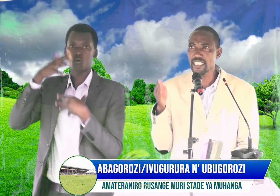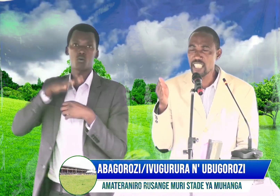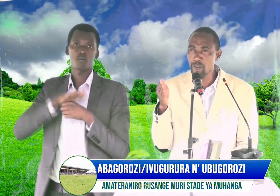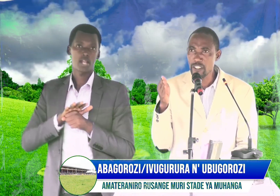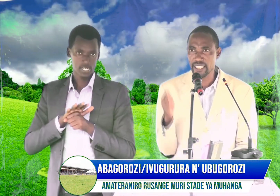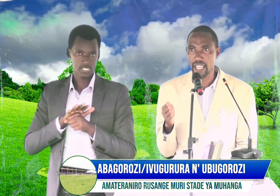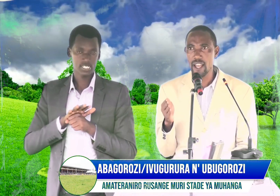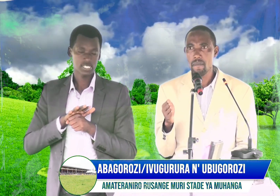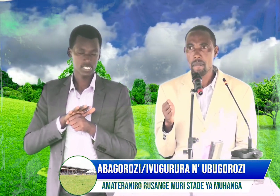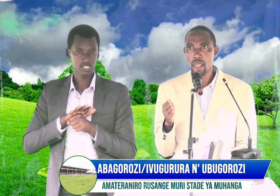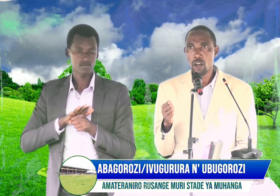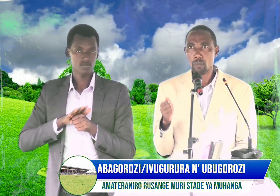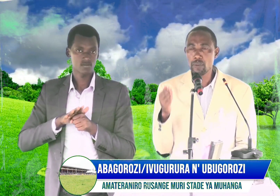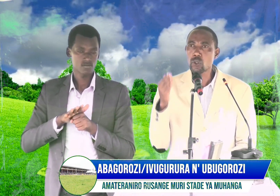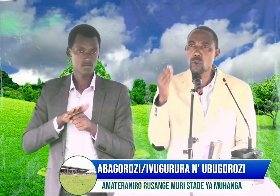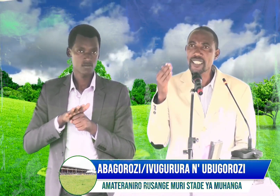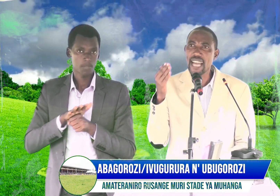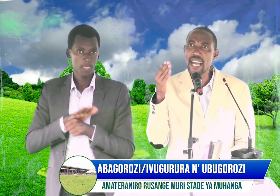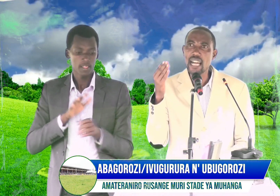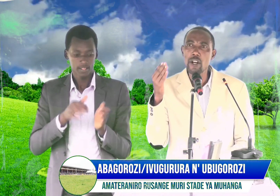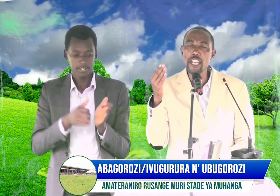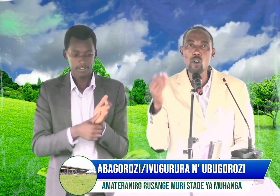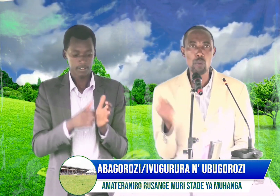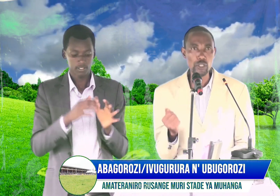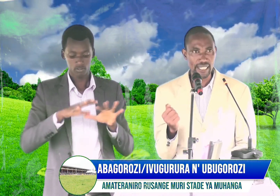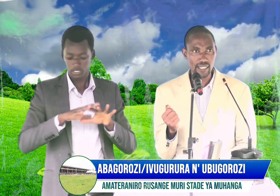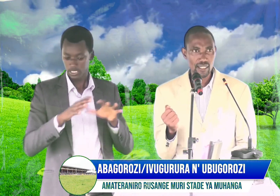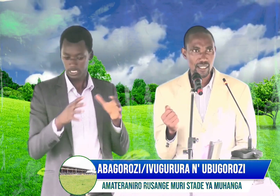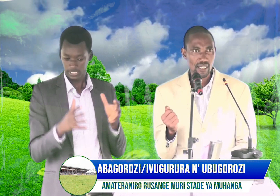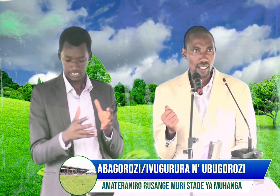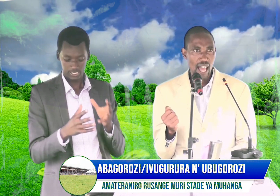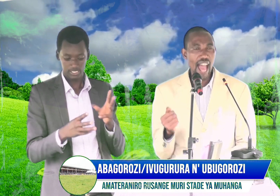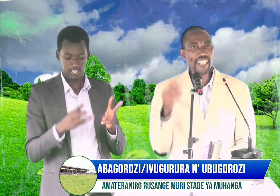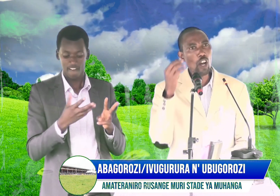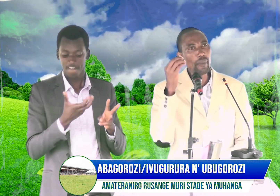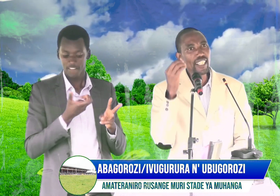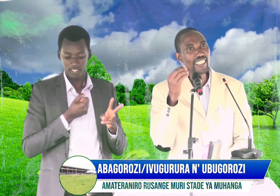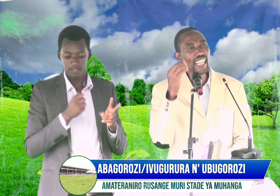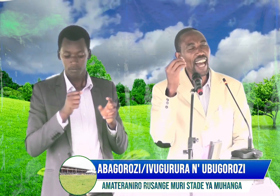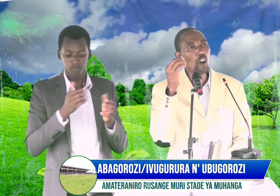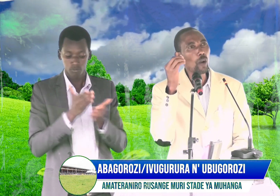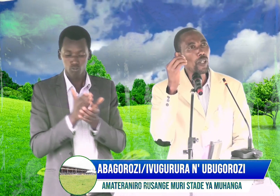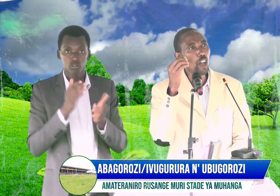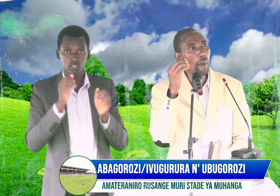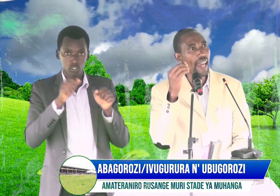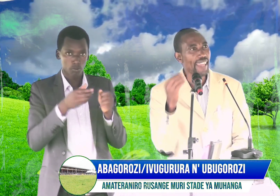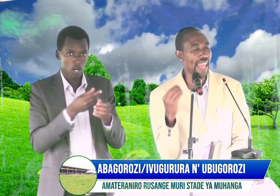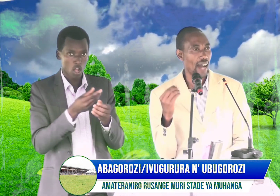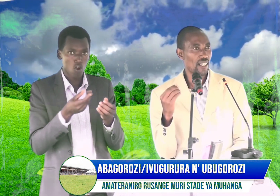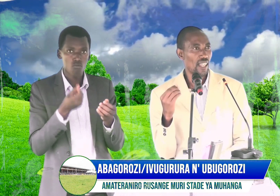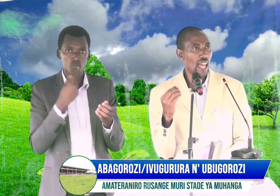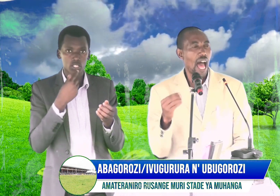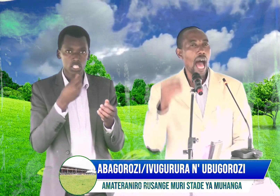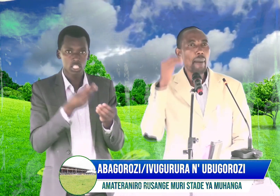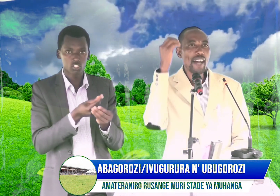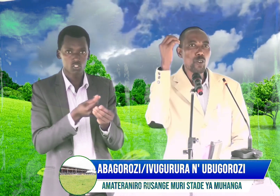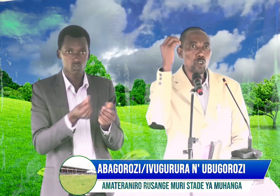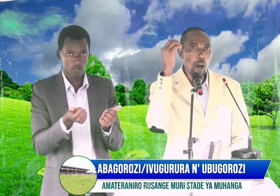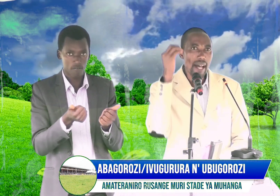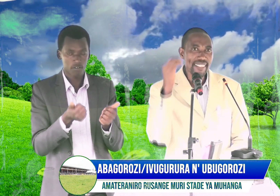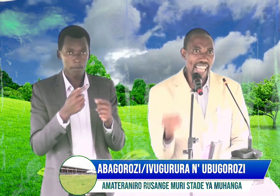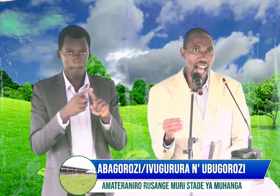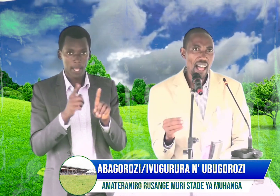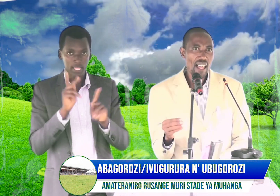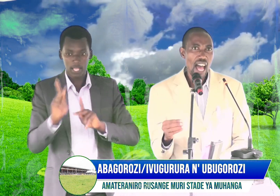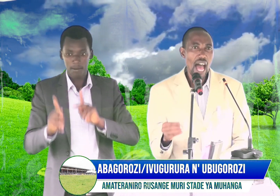Ikibazo isifite mu by'ukuri cyakabonewe umuti. Ariko mu isi hariho kwiyoberanya. Abantu